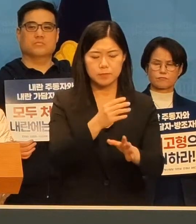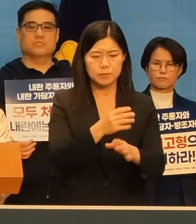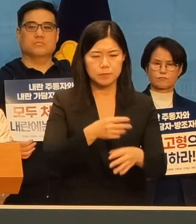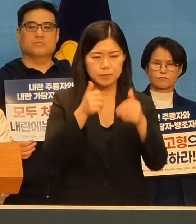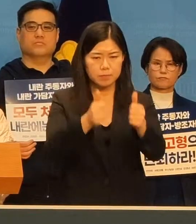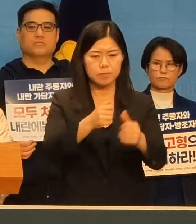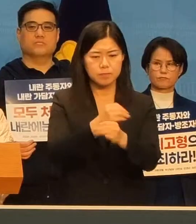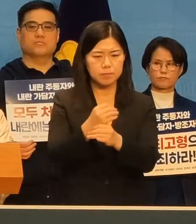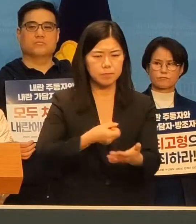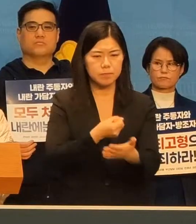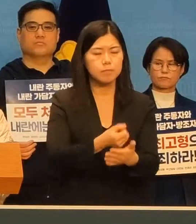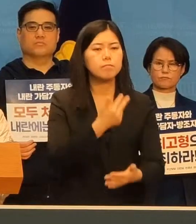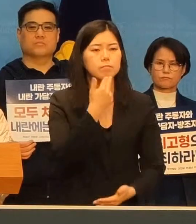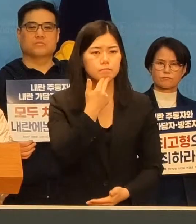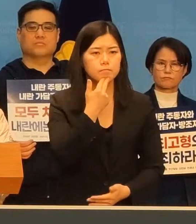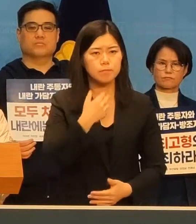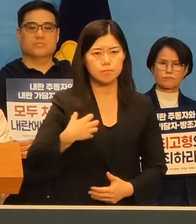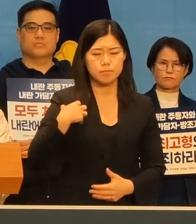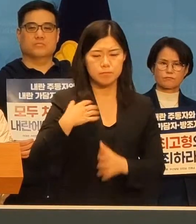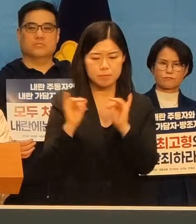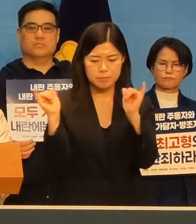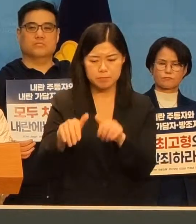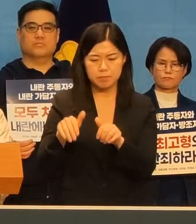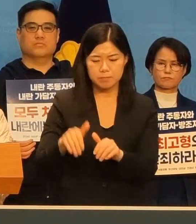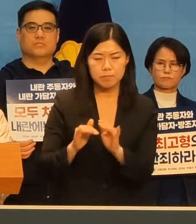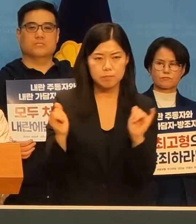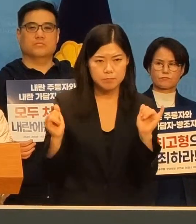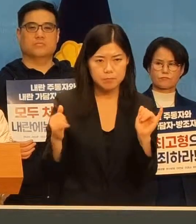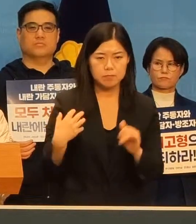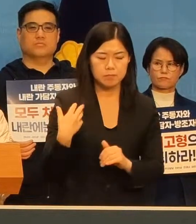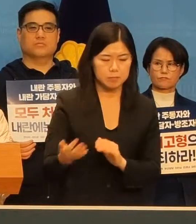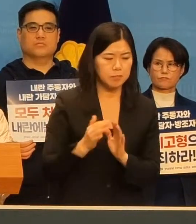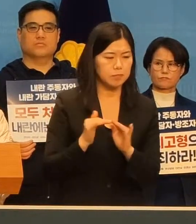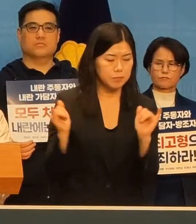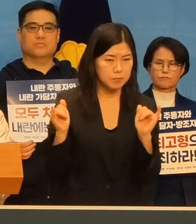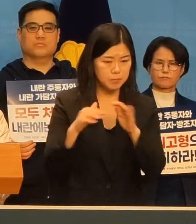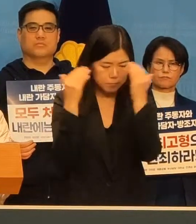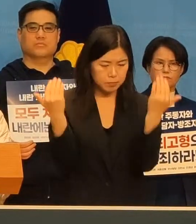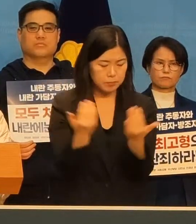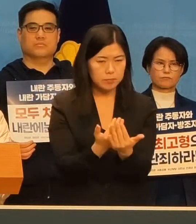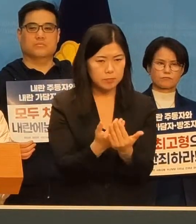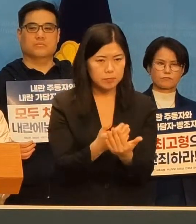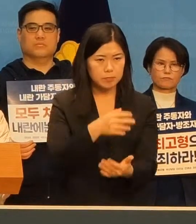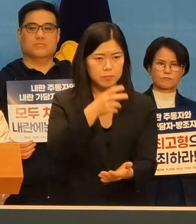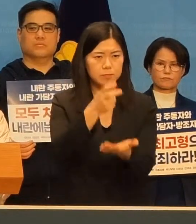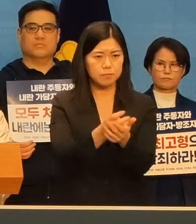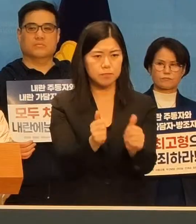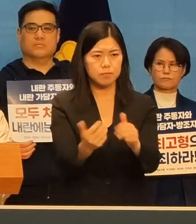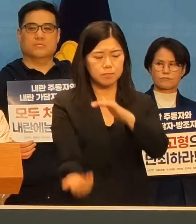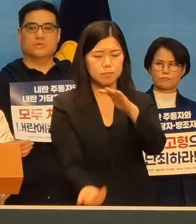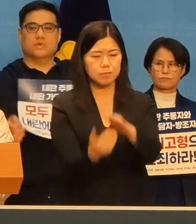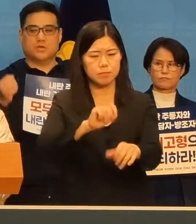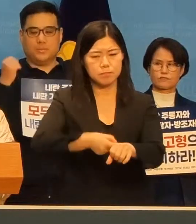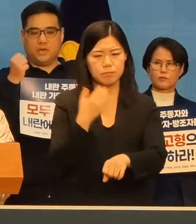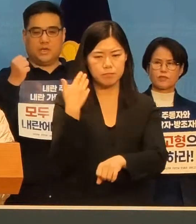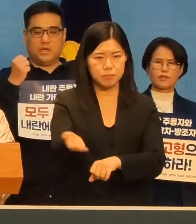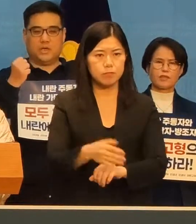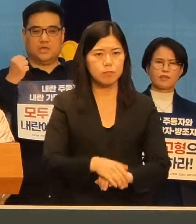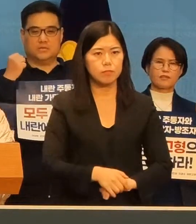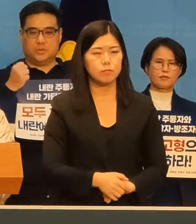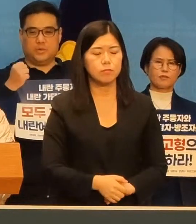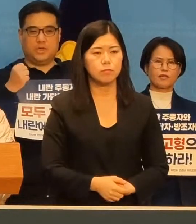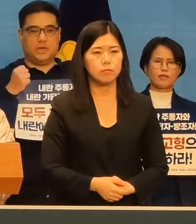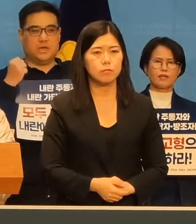없다. 주동자, 부역자, 방조자를 법정 최고형으로 처벌하라.